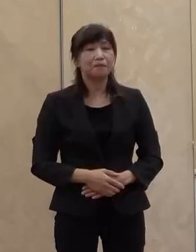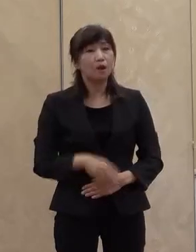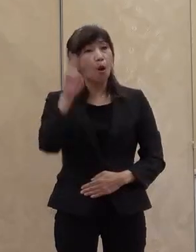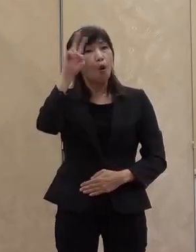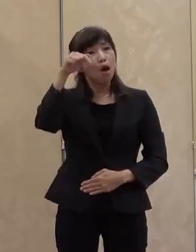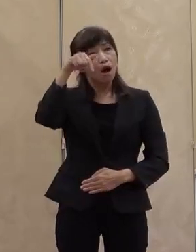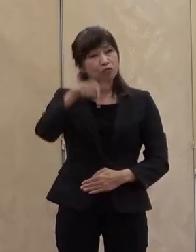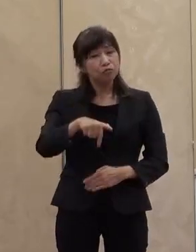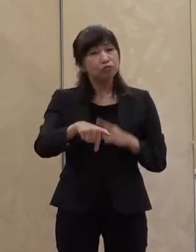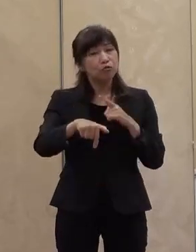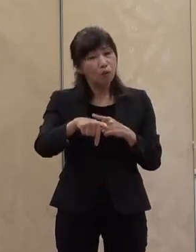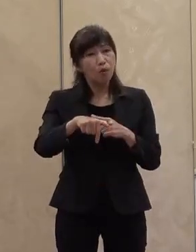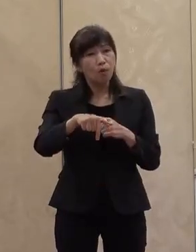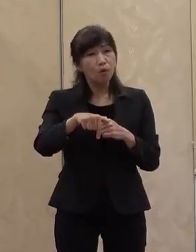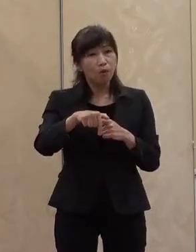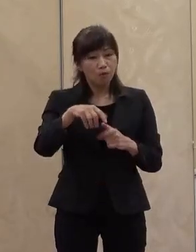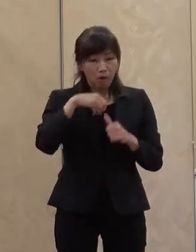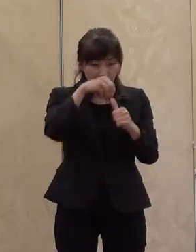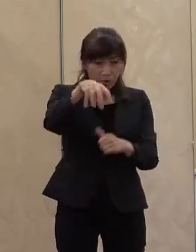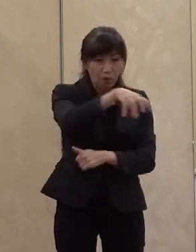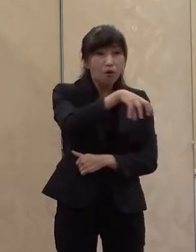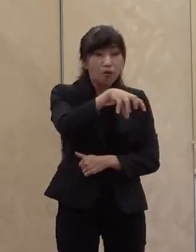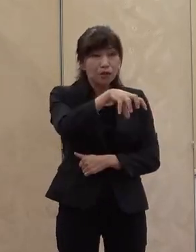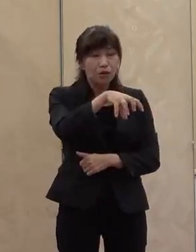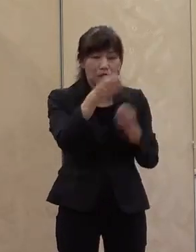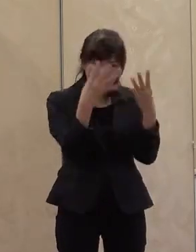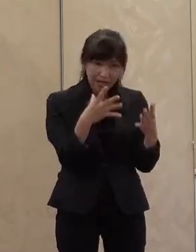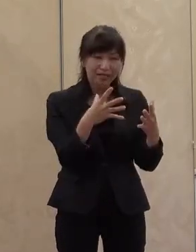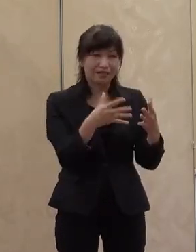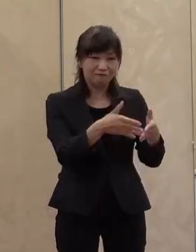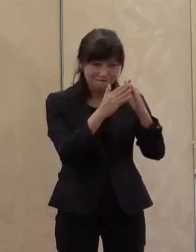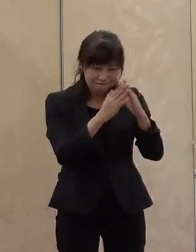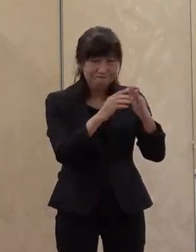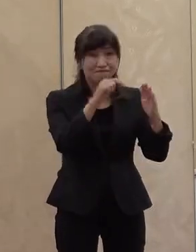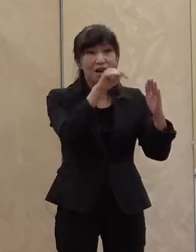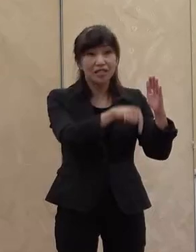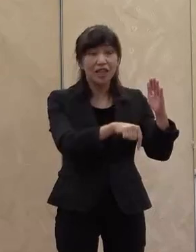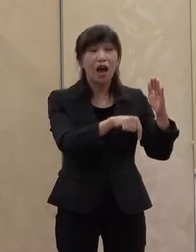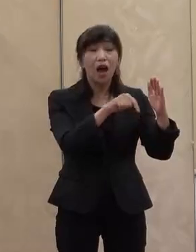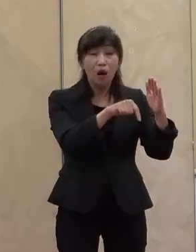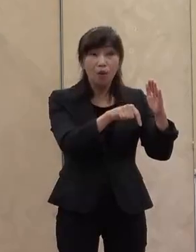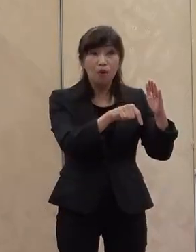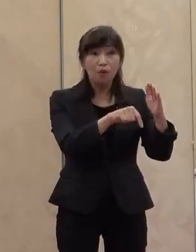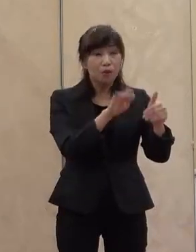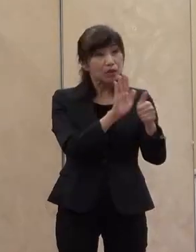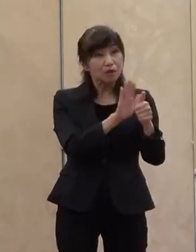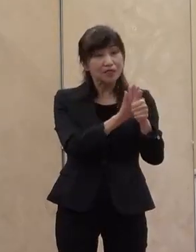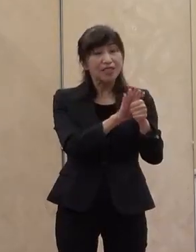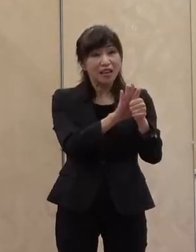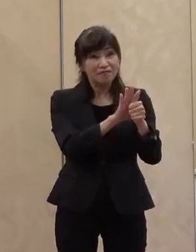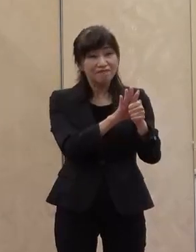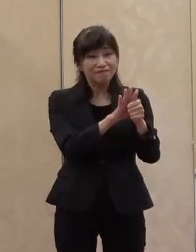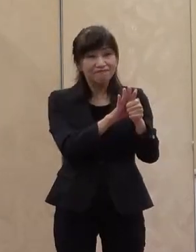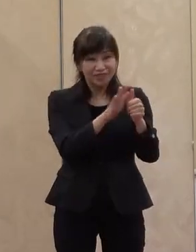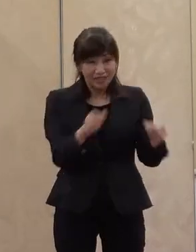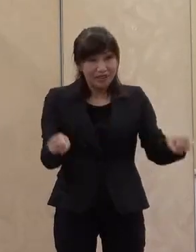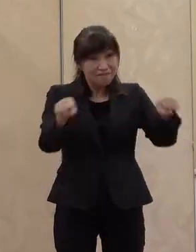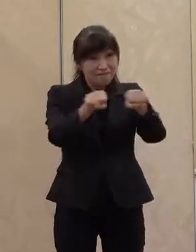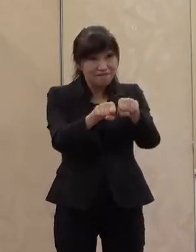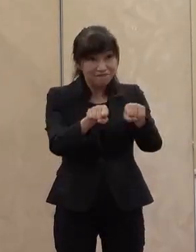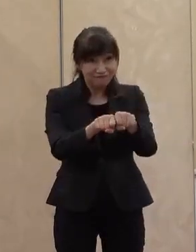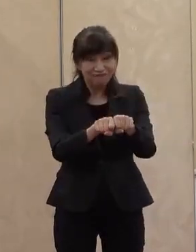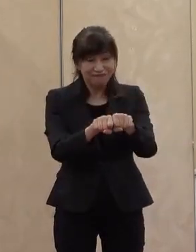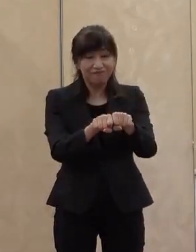用を創出した事業者に対して、そのマッチングが成立すれば支援金をお渡しするという形です